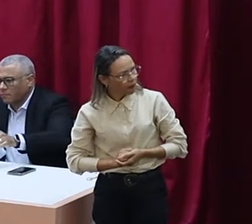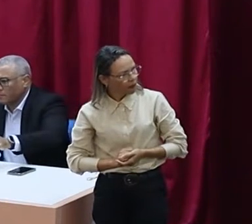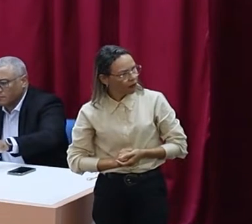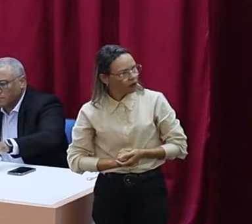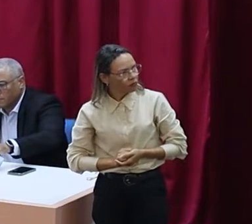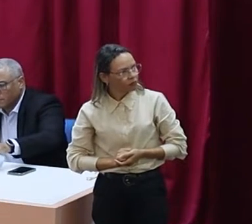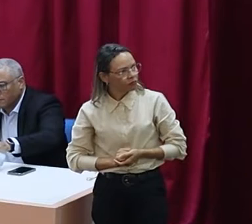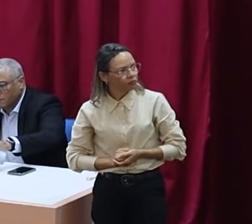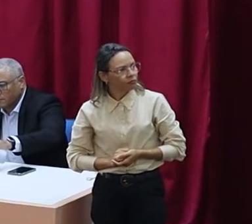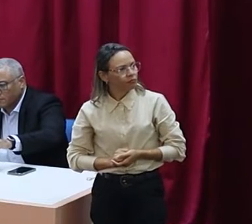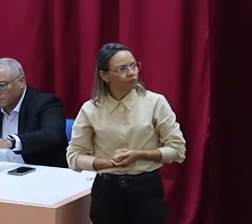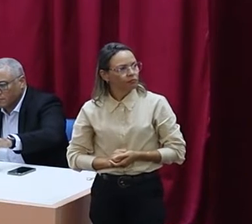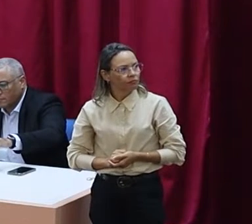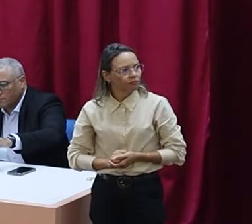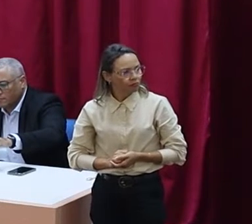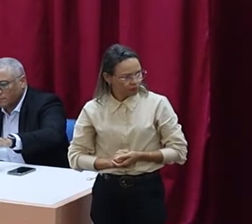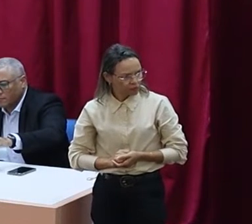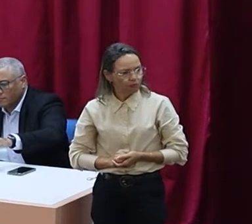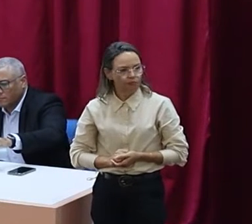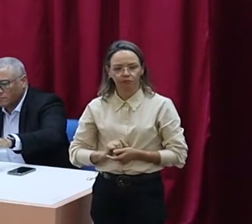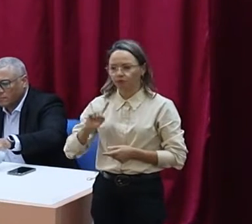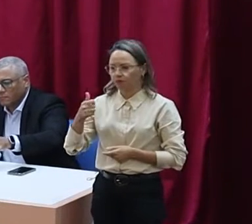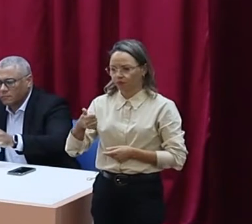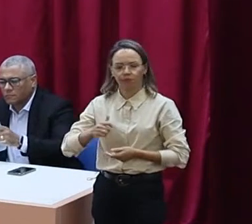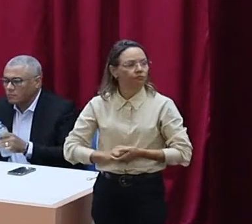dois, o seguinte também. Pronto.